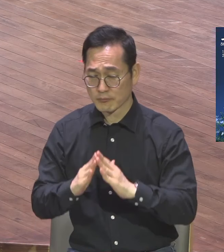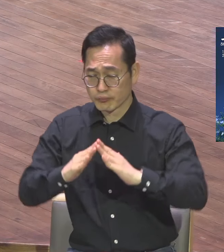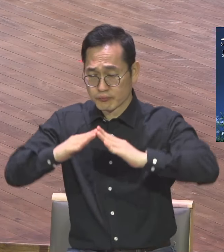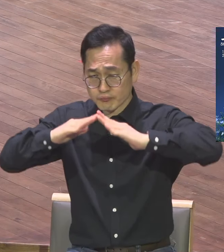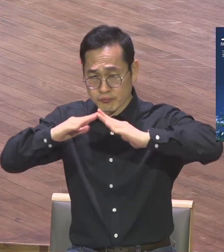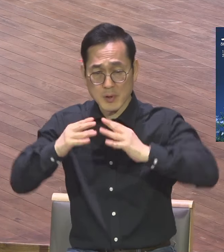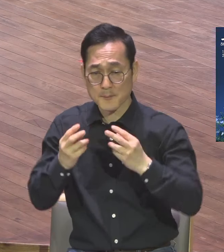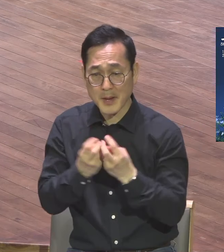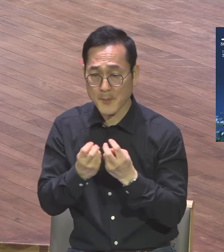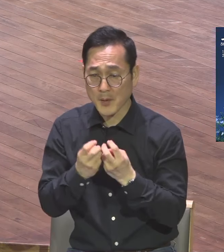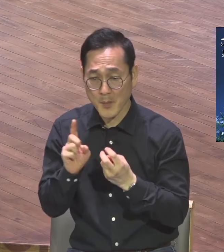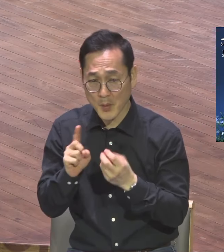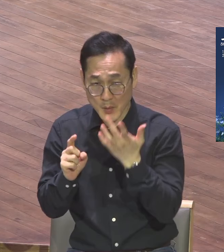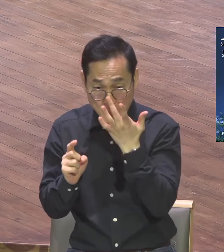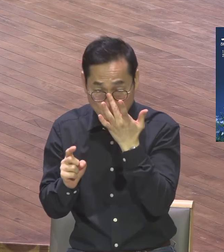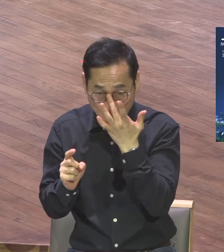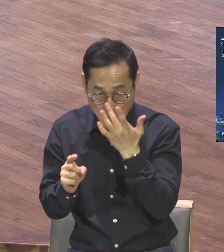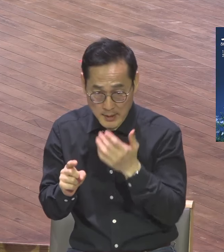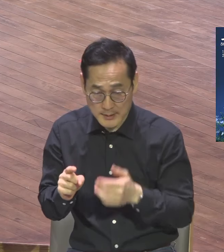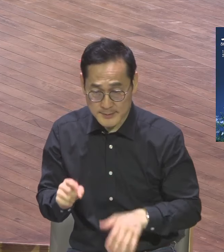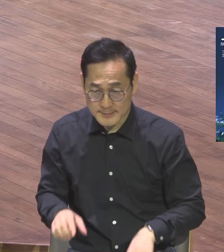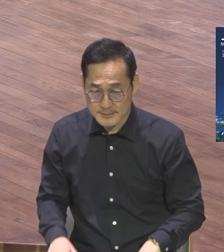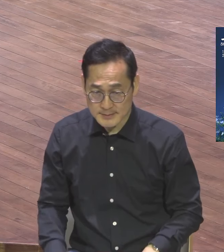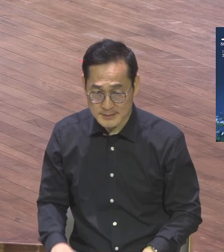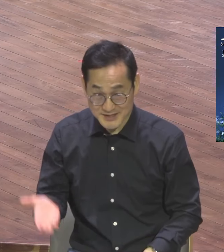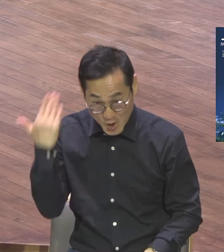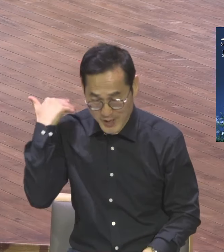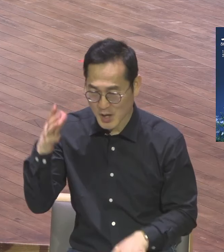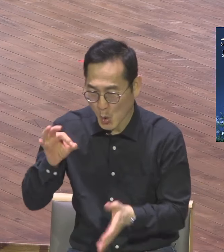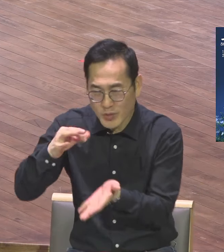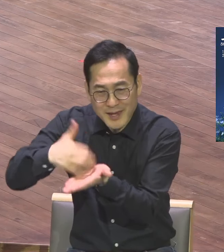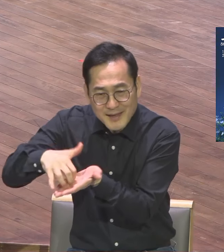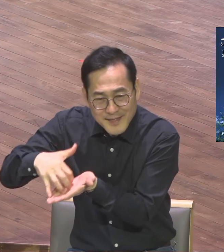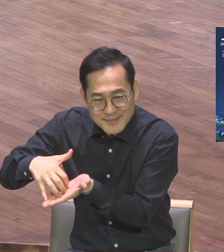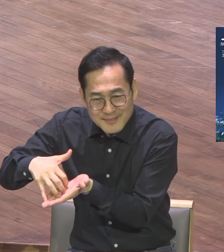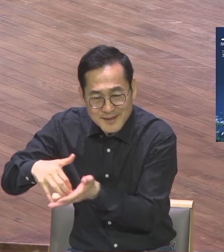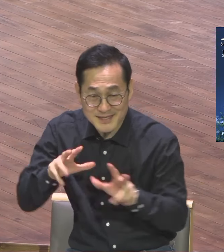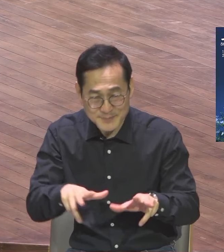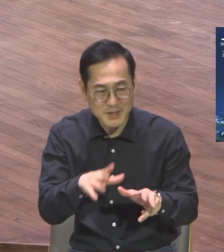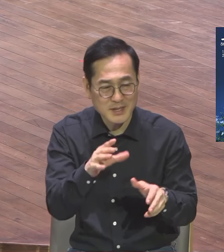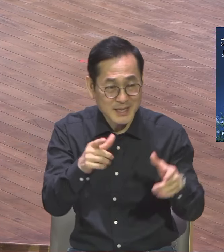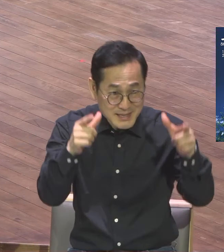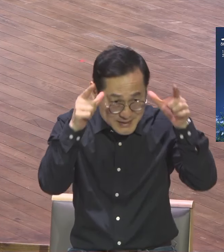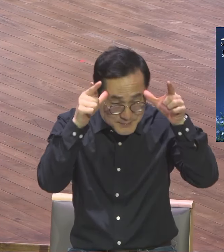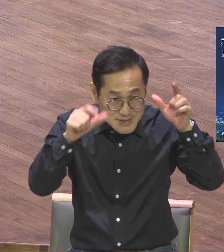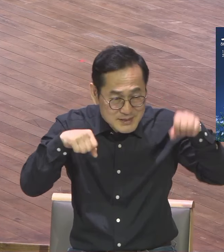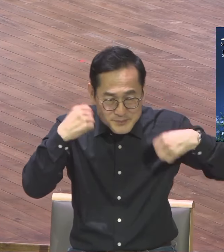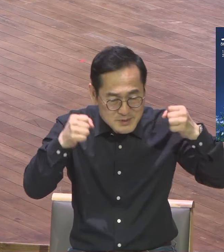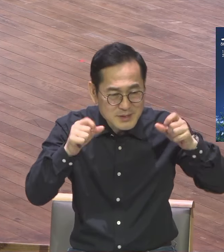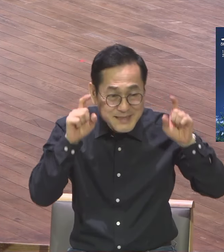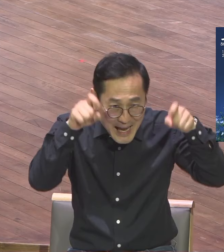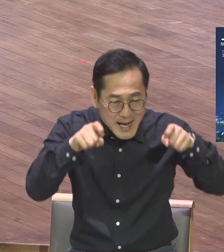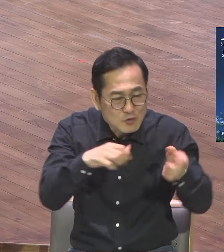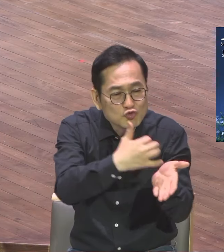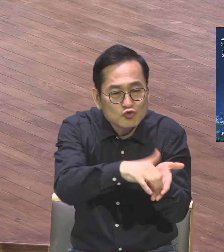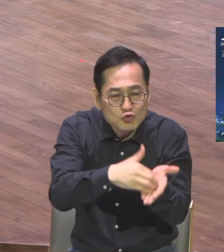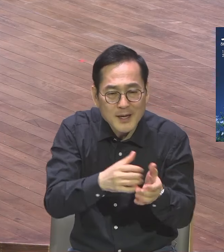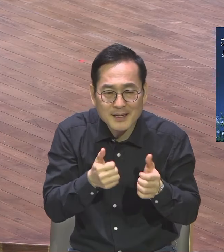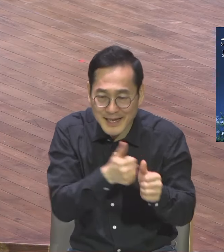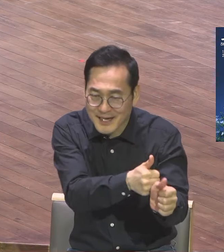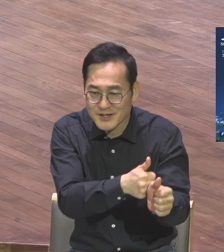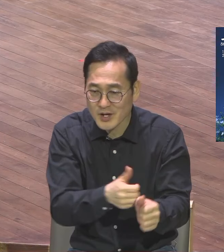기준이 지금으로는 뭐 돈으로 계산하지만은 그때는 짐승의 머릿수로 계산했어요. 그래서 구약시대에